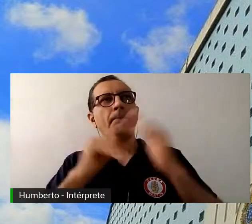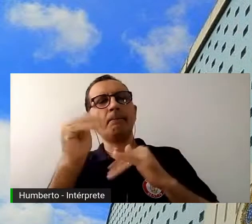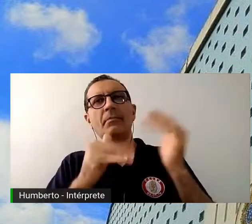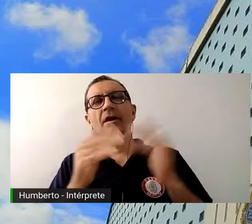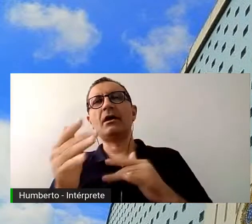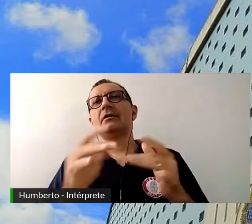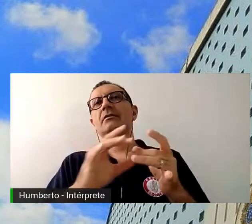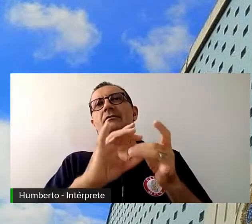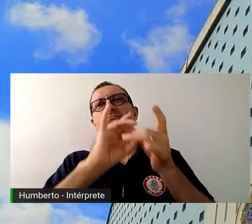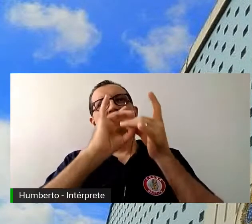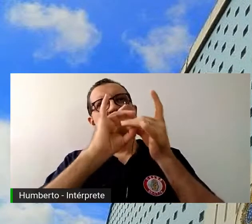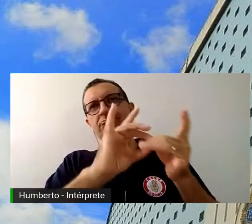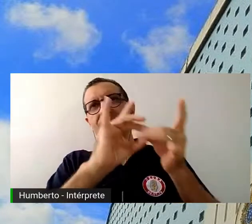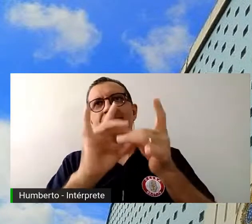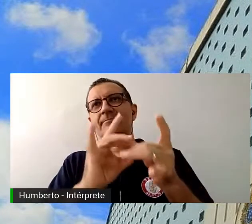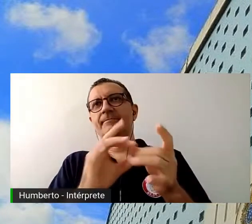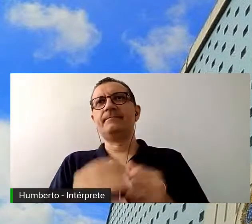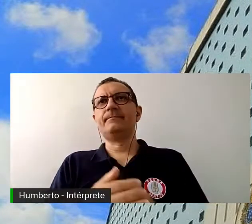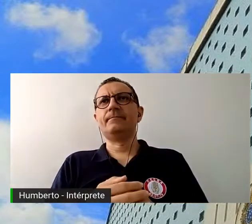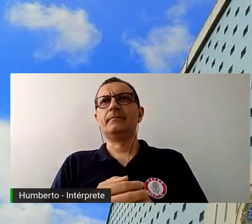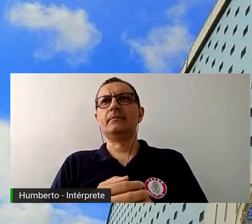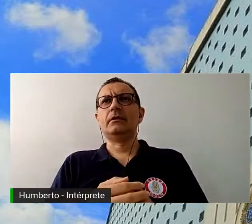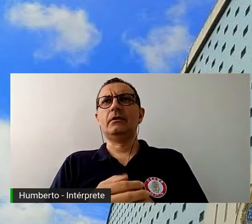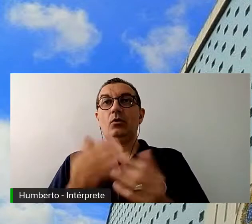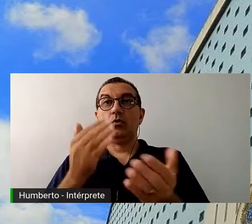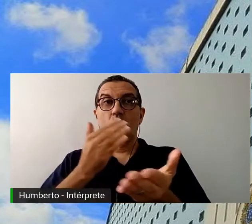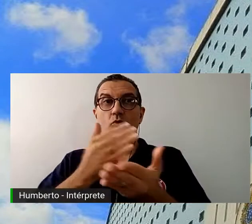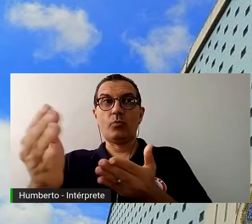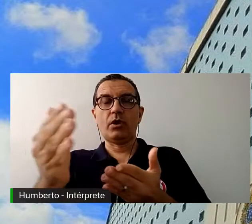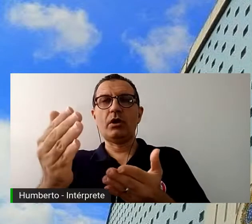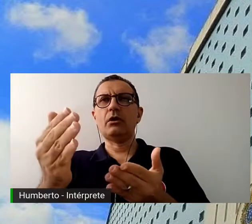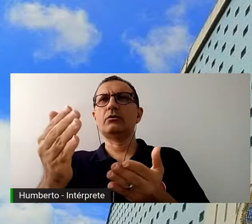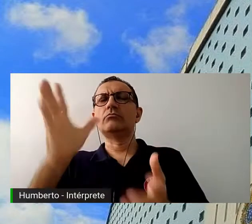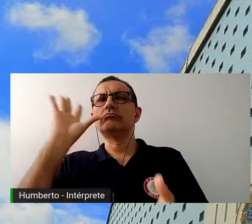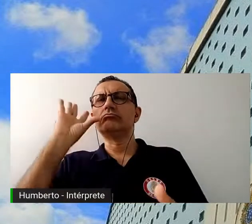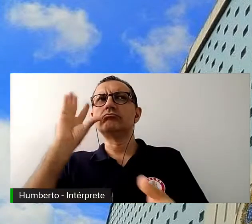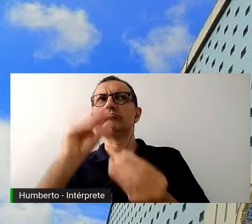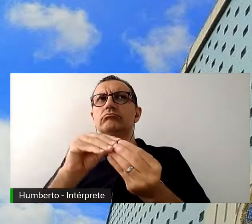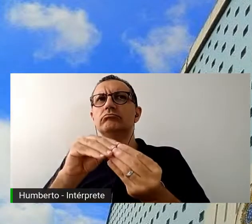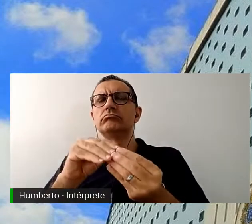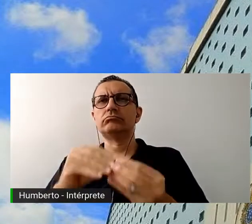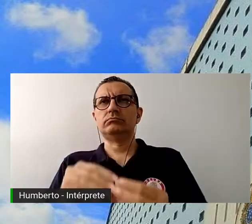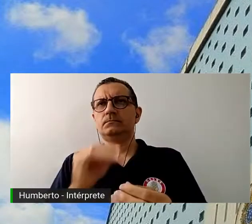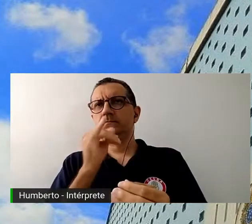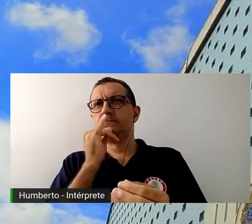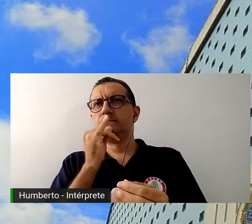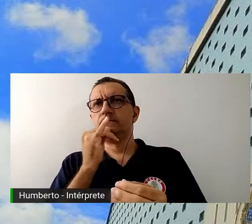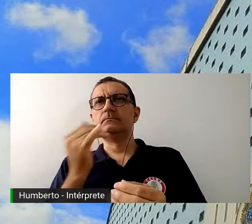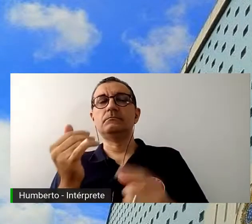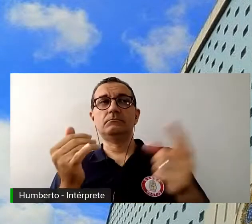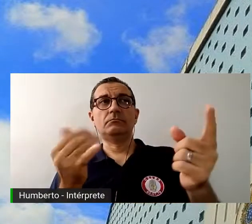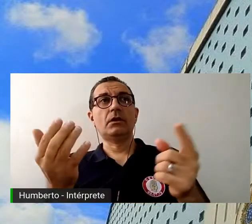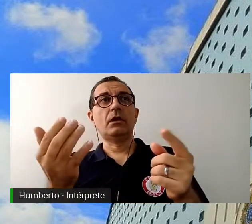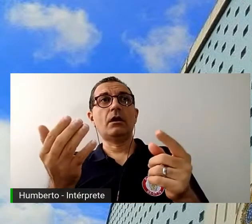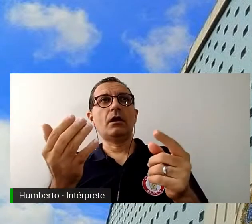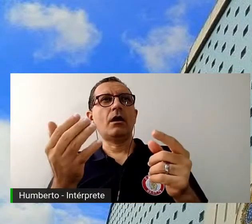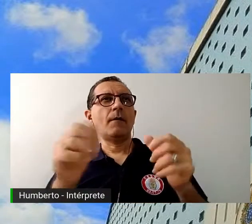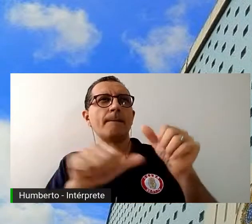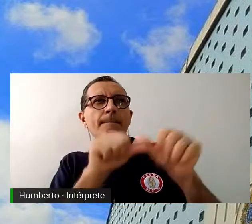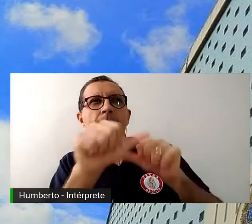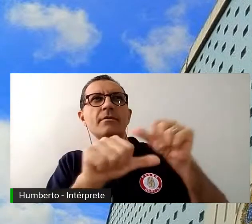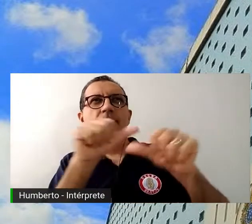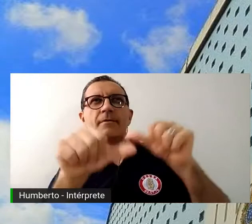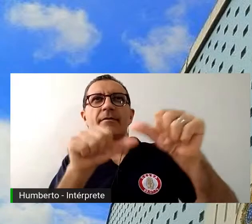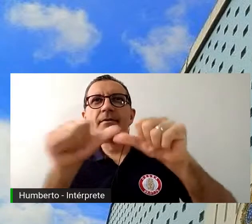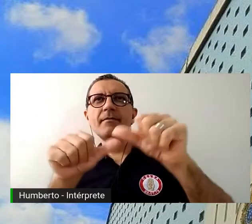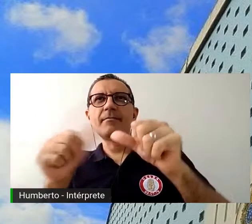Começam aqui algumas confusões. Como é que é a flexibilização? Bom, ela é boa porque os empregos variam